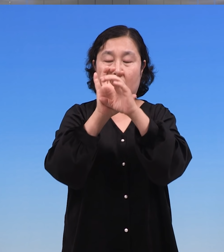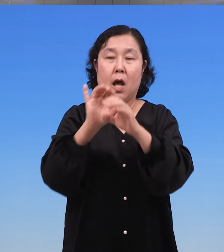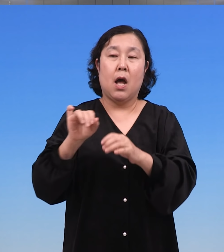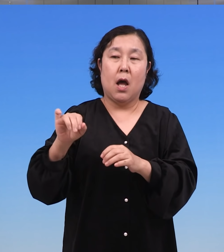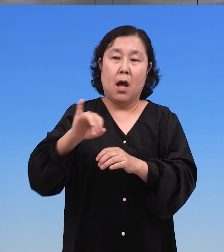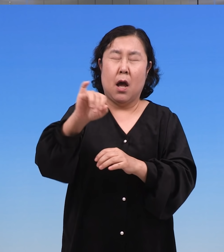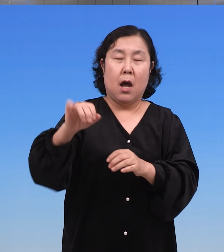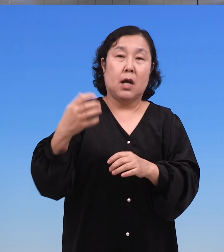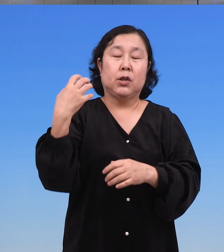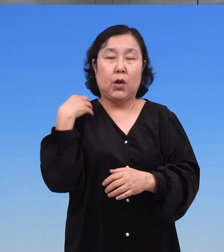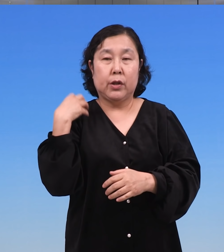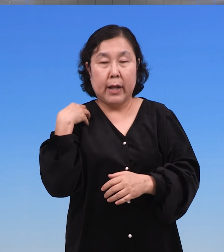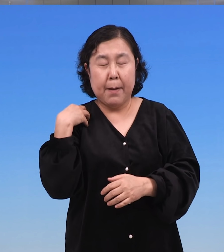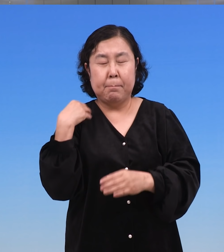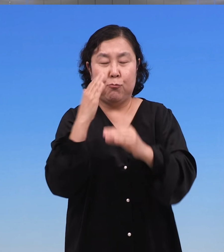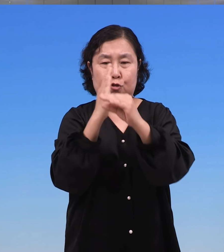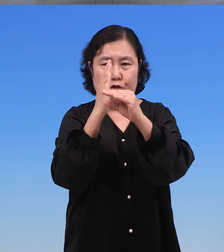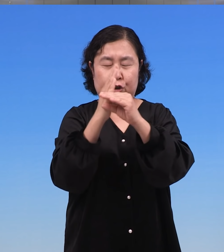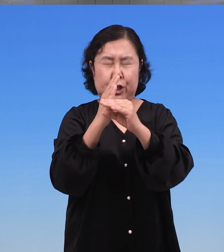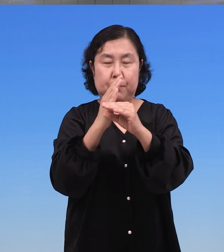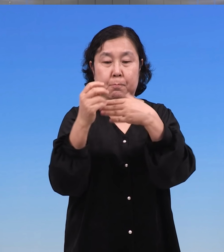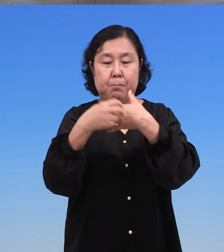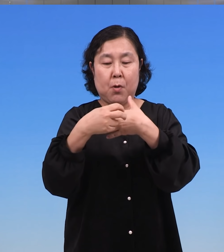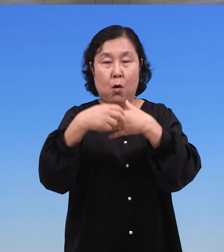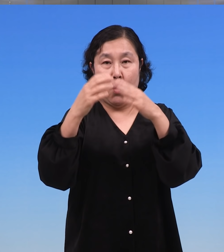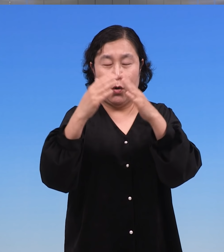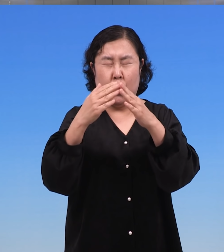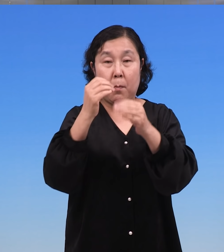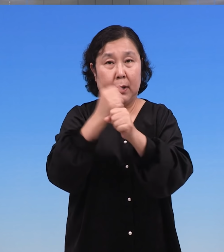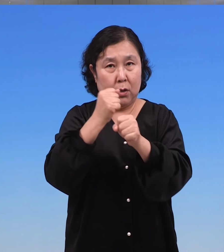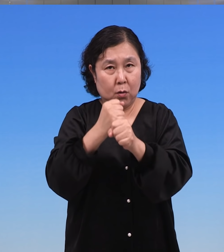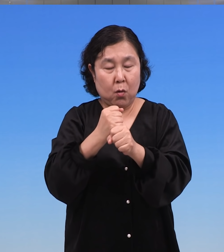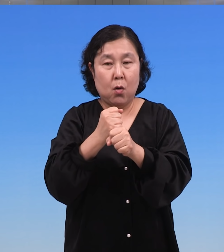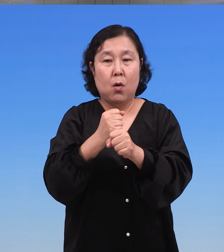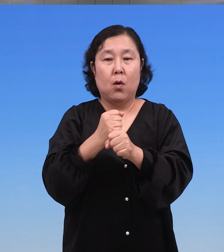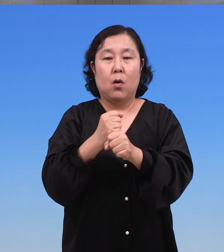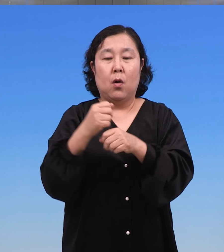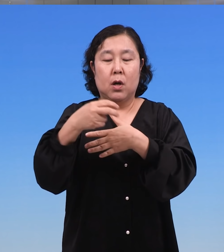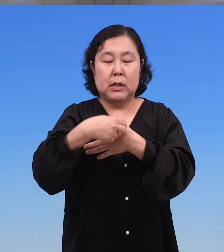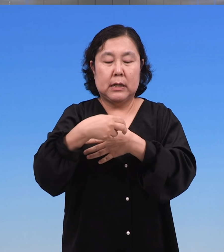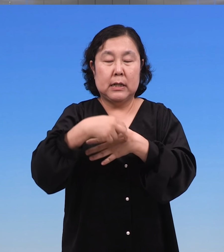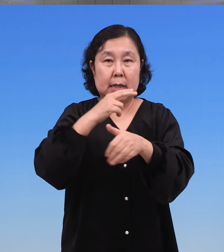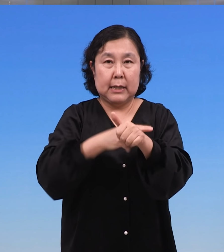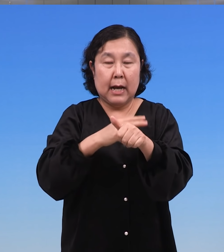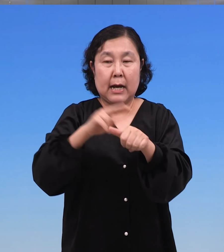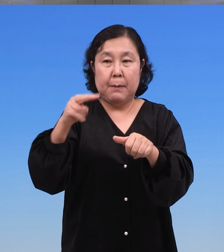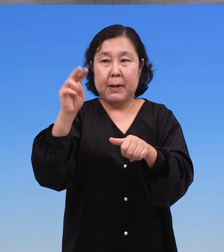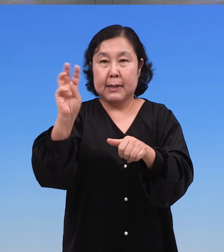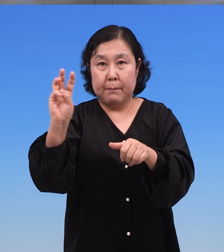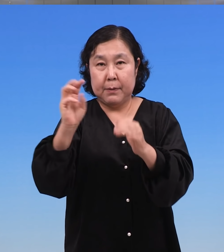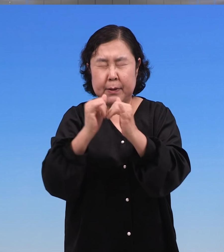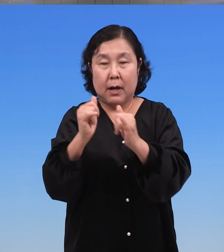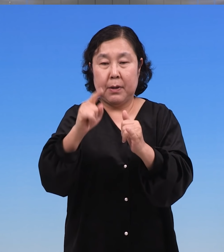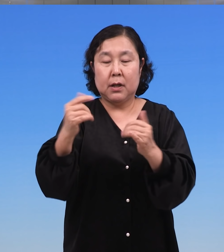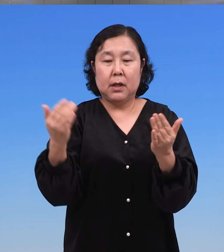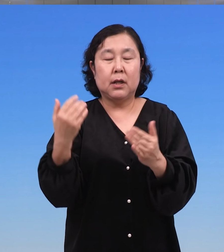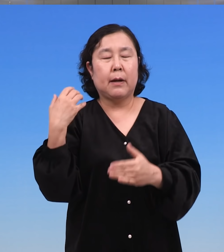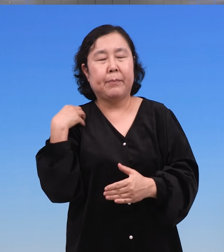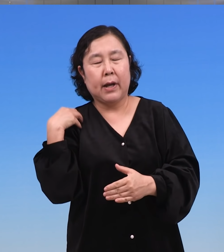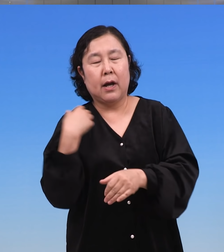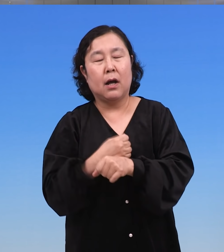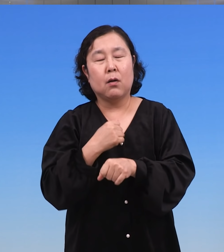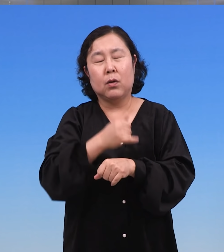겁니다. 그리고는 그 병원 의료진 230명이 자원해서 지금 이 위험한 일을 행하고 있다는